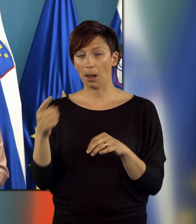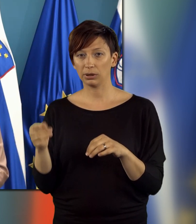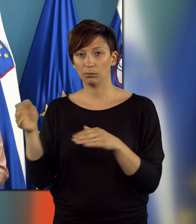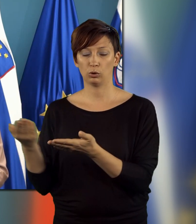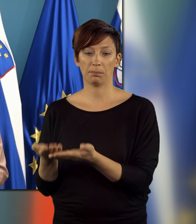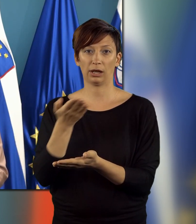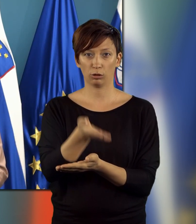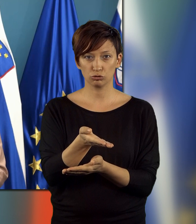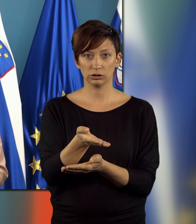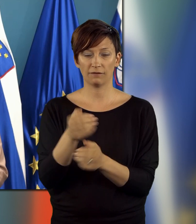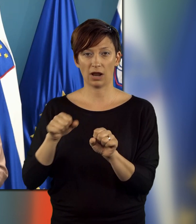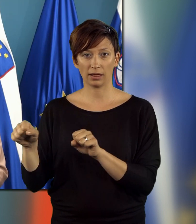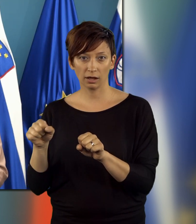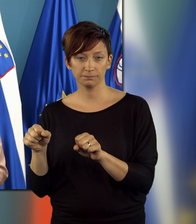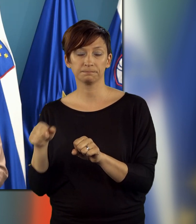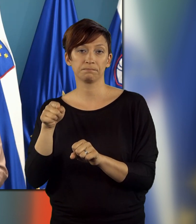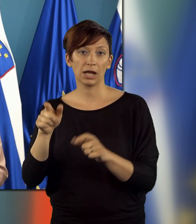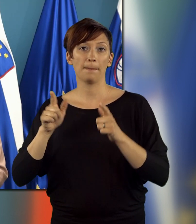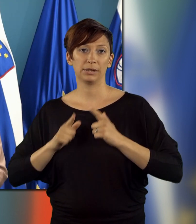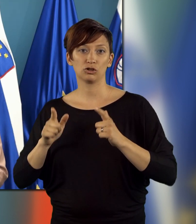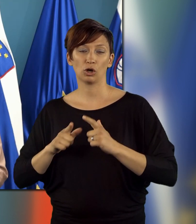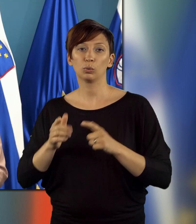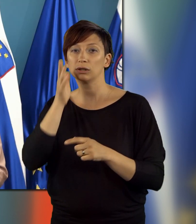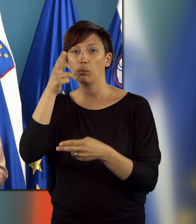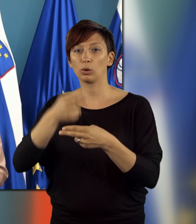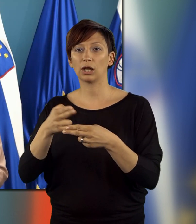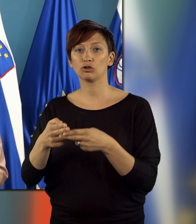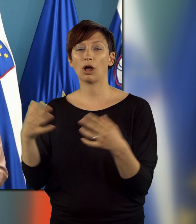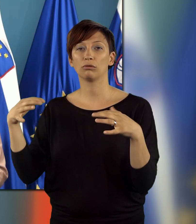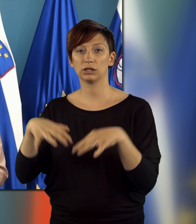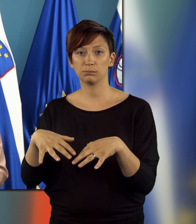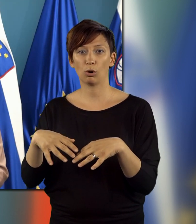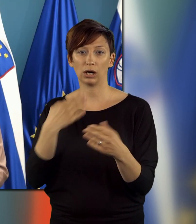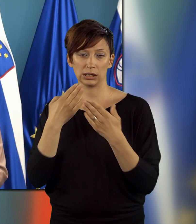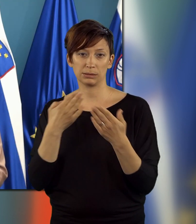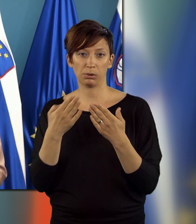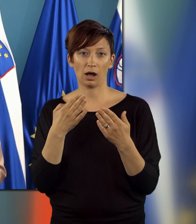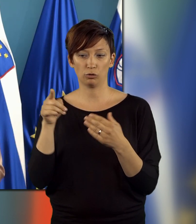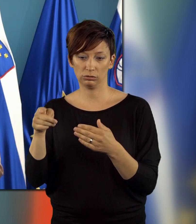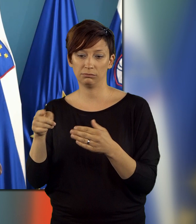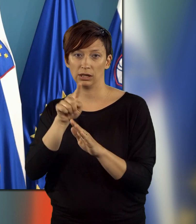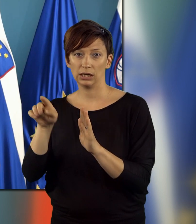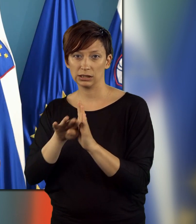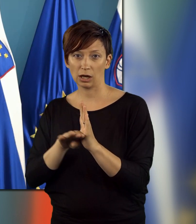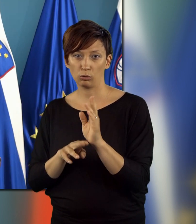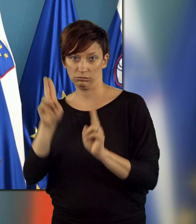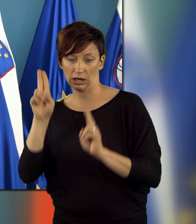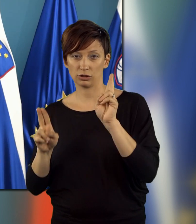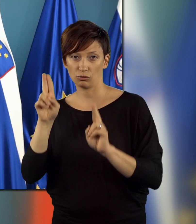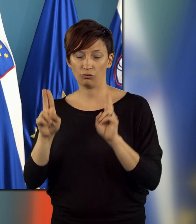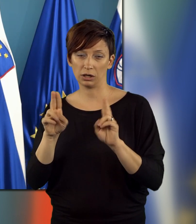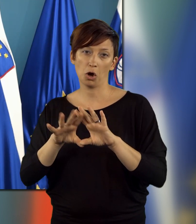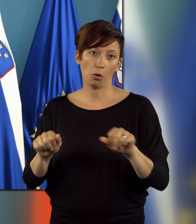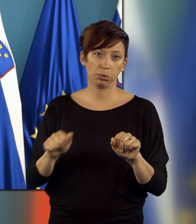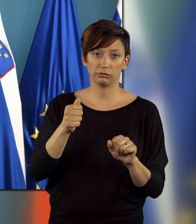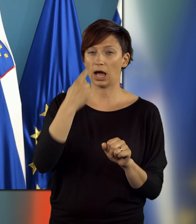aprila, tako da pričakujemo, da bo Državni zbor razpravo o tem aktu in pa glasovanje